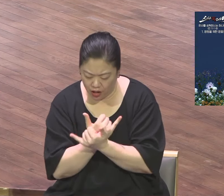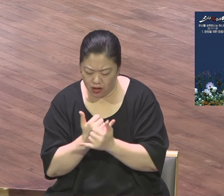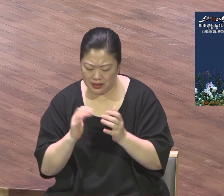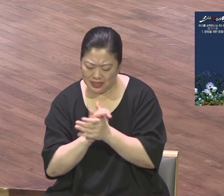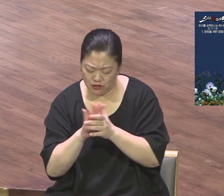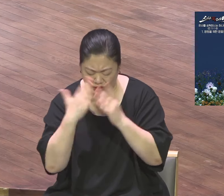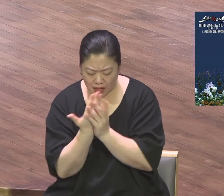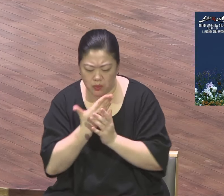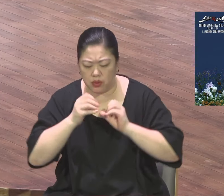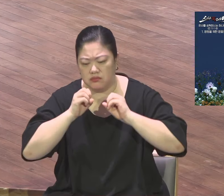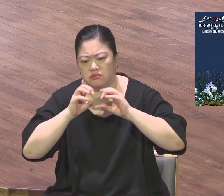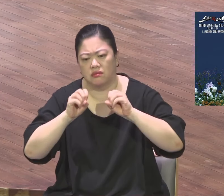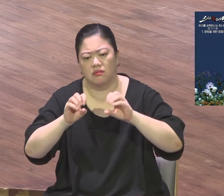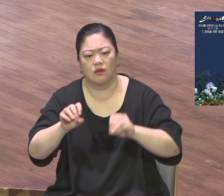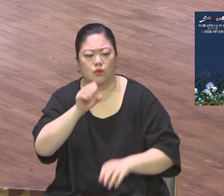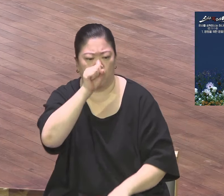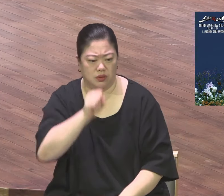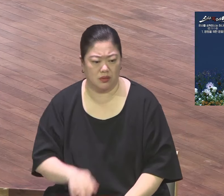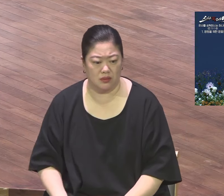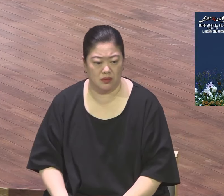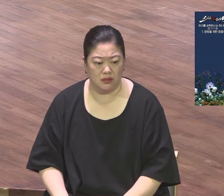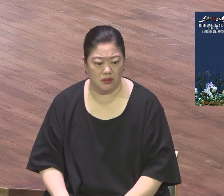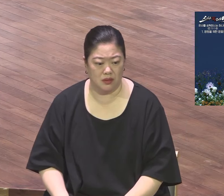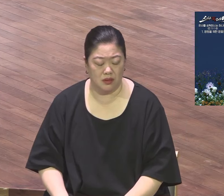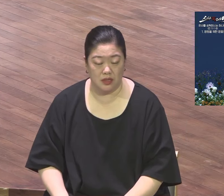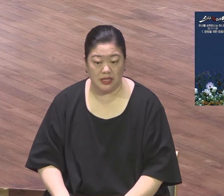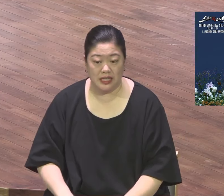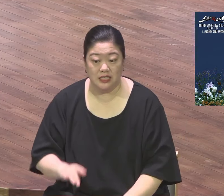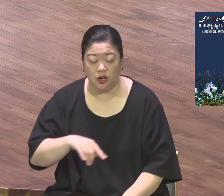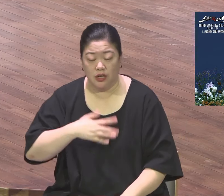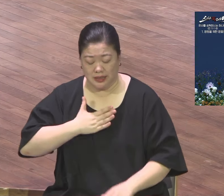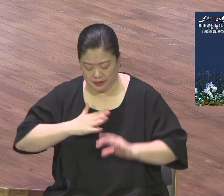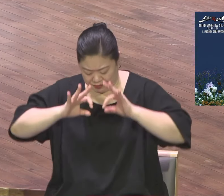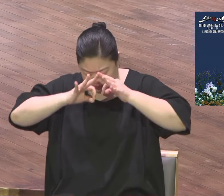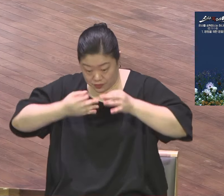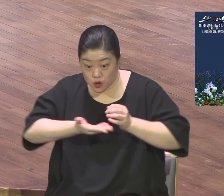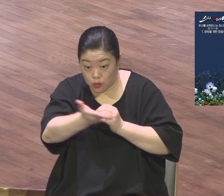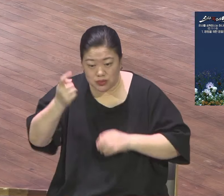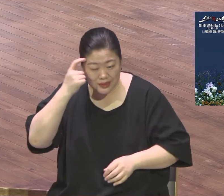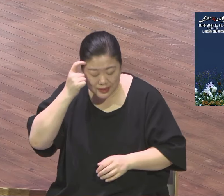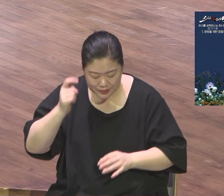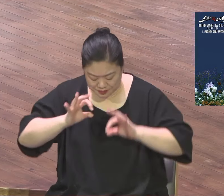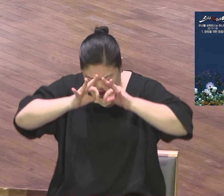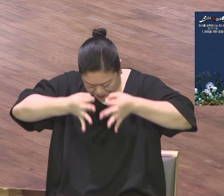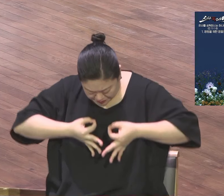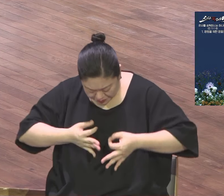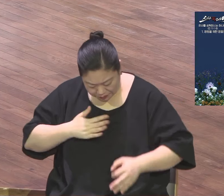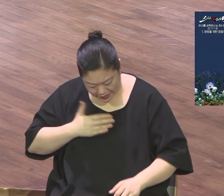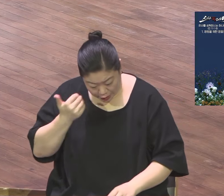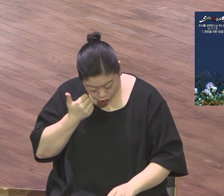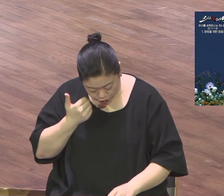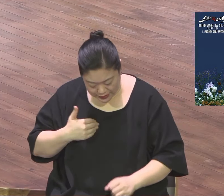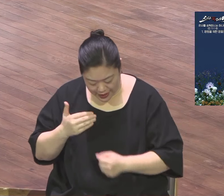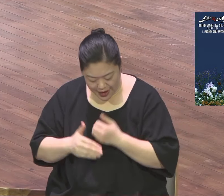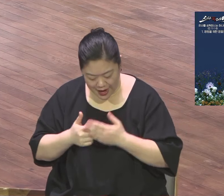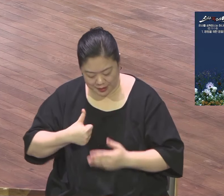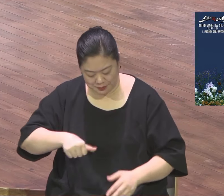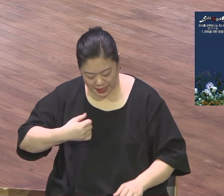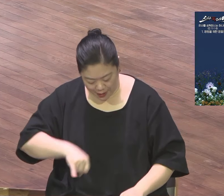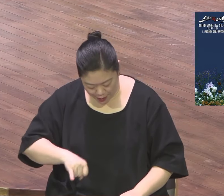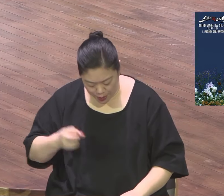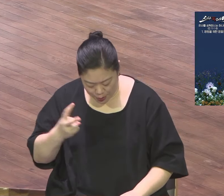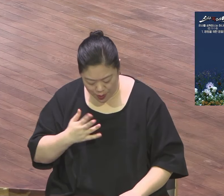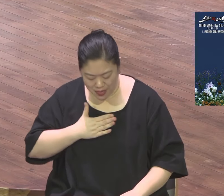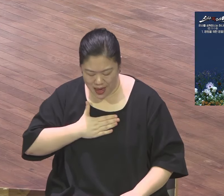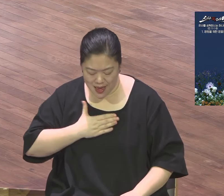거야. 나는 영적 아브라함이야. 아멘. 실제적으로 여러분 영적 아브라함 복의 근원이라니까.